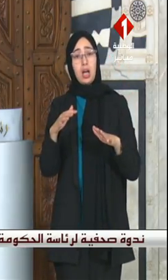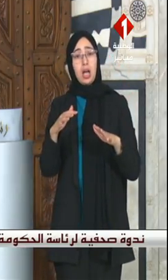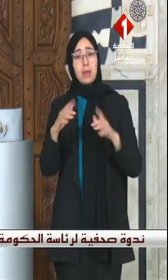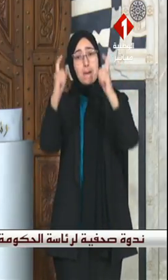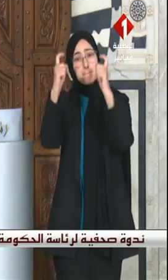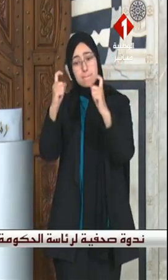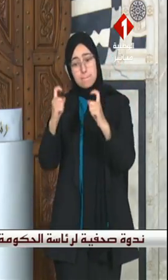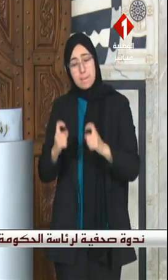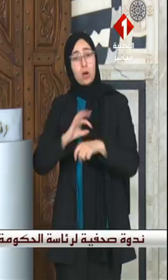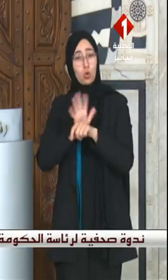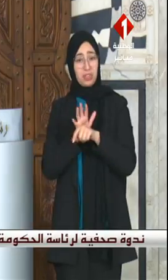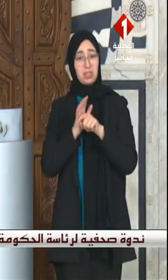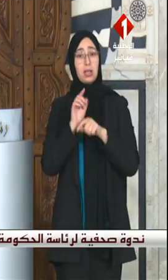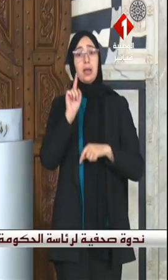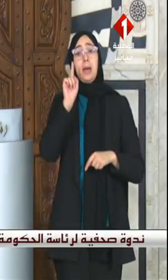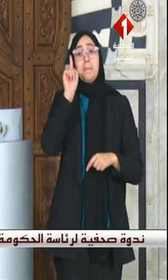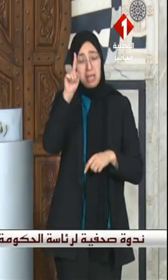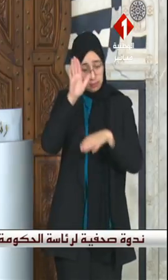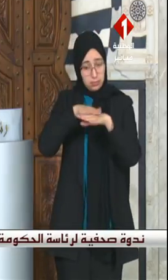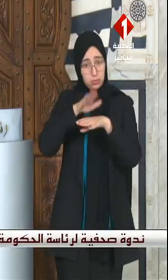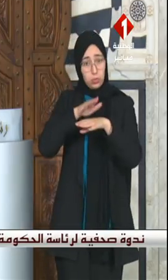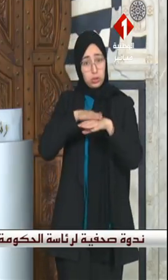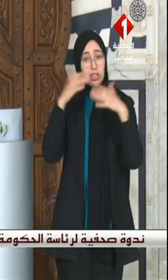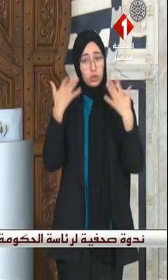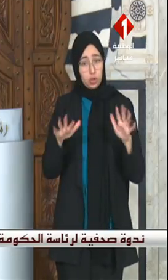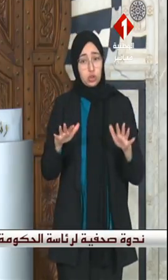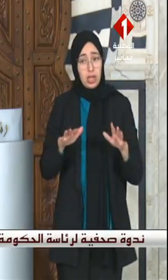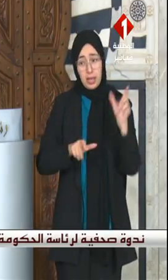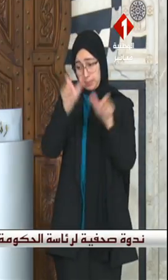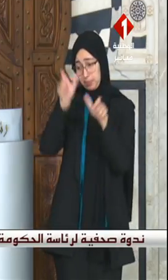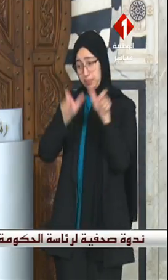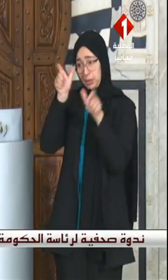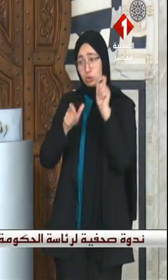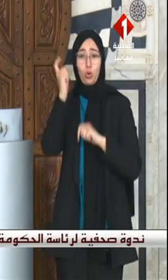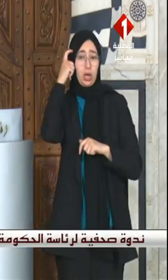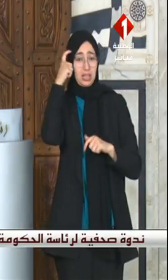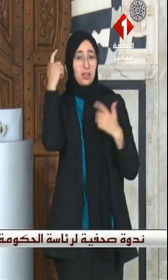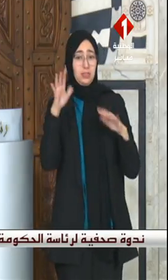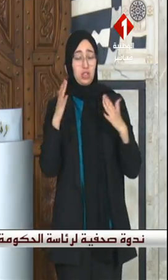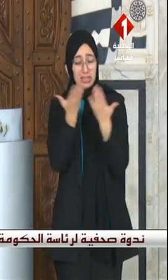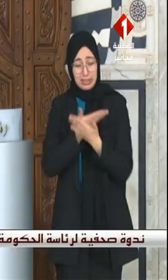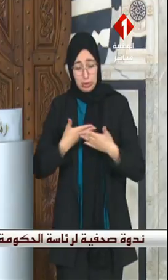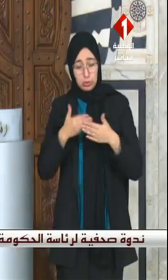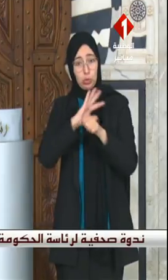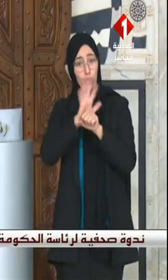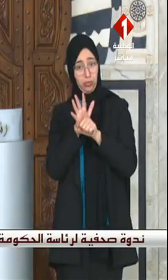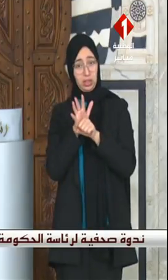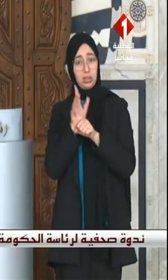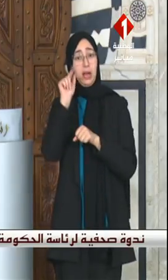التقلص في عدد الحالات. لكن نحب نأكدوا اللي راهو كما تعرف في كل حالة وبائية